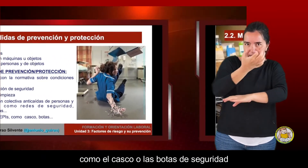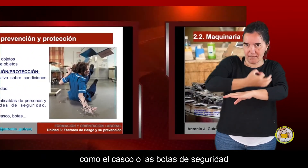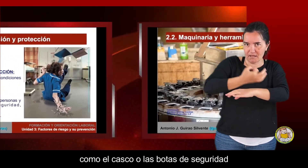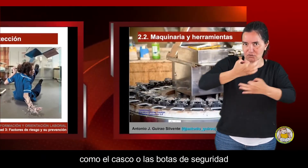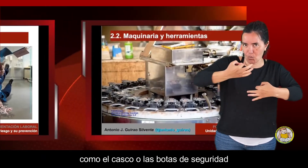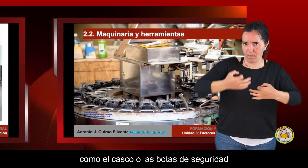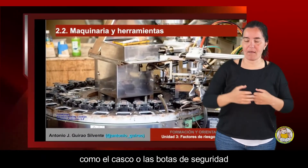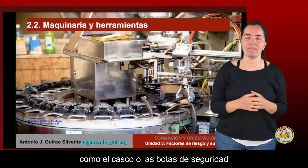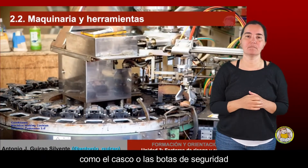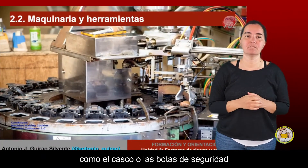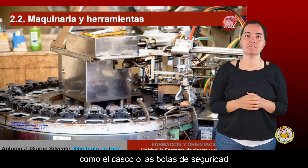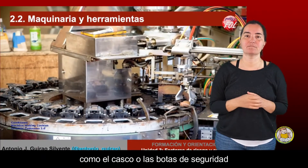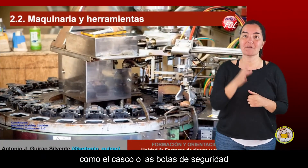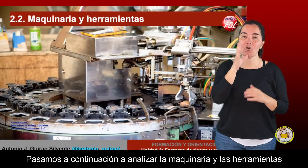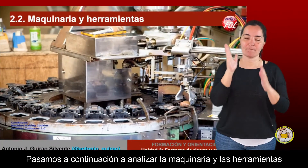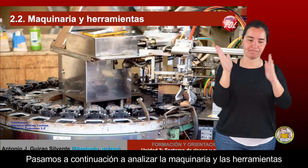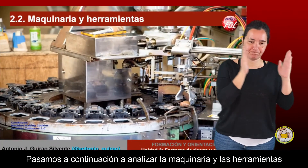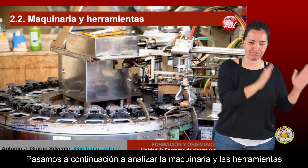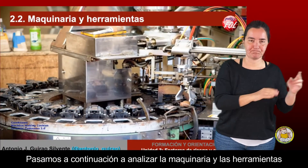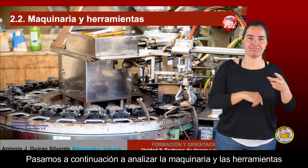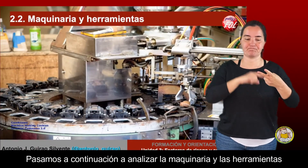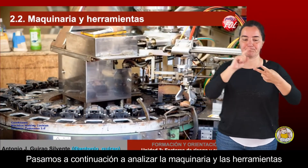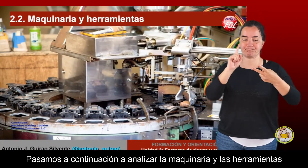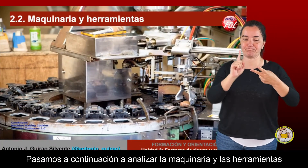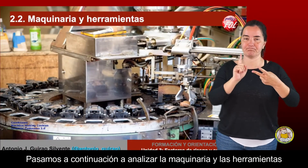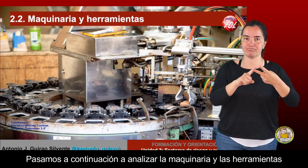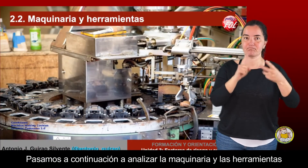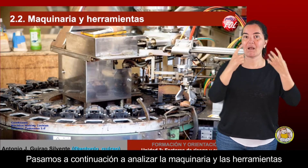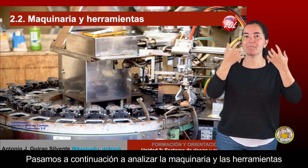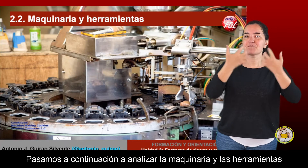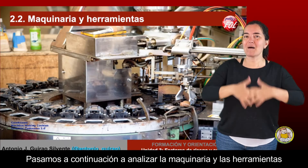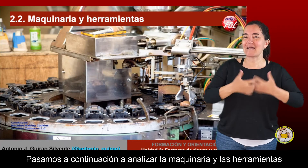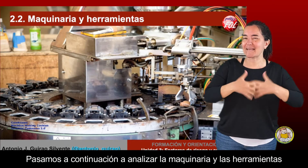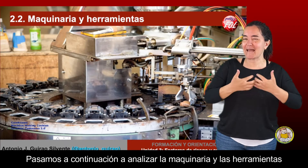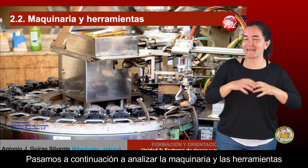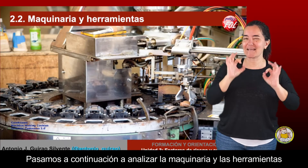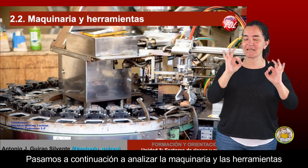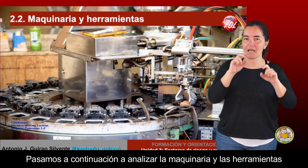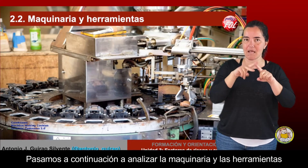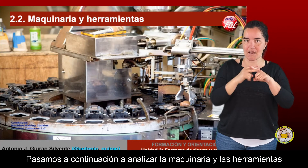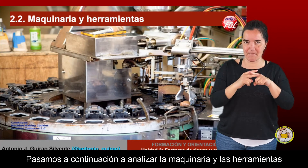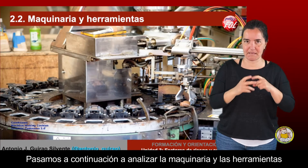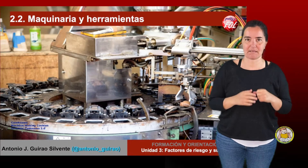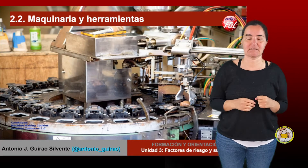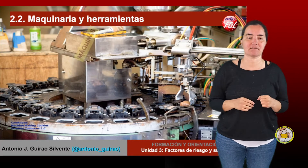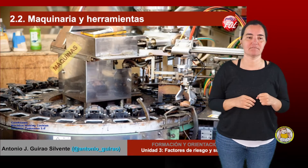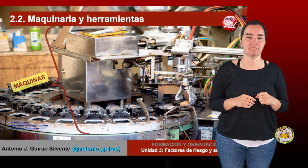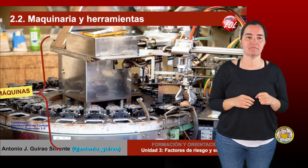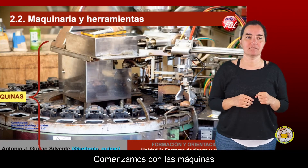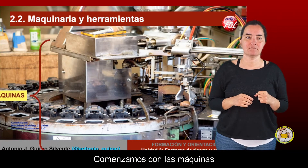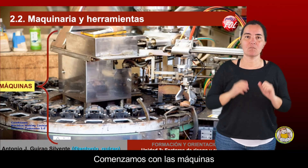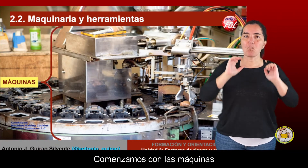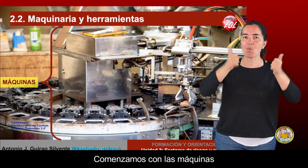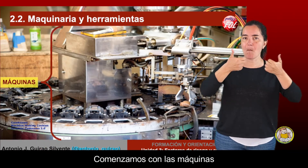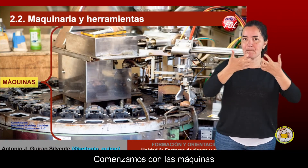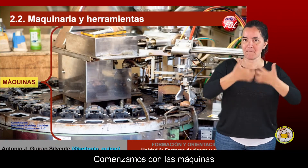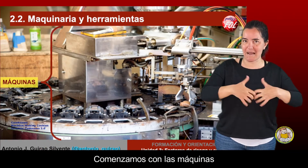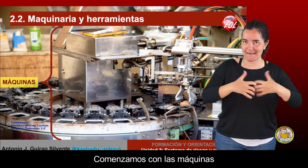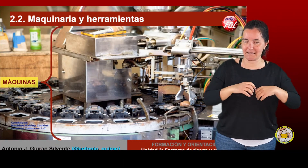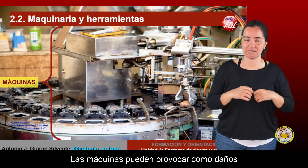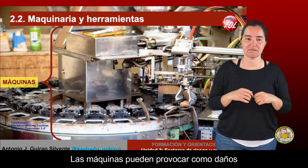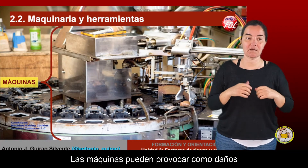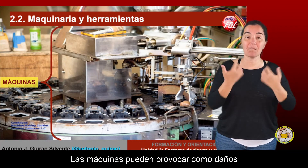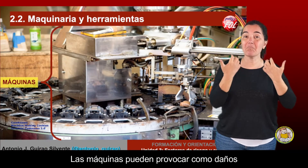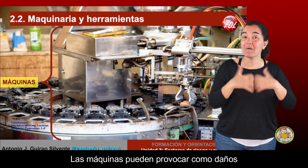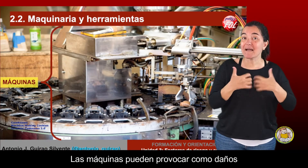de seguridad. Pasamos a continuación a analizar la maquinaria y las herramientas. Comenzamos con las